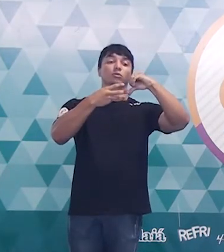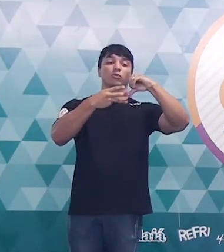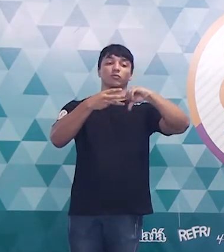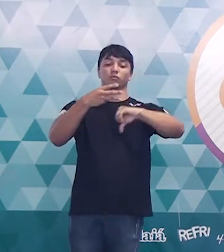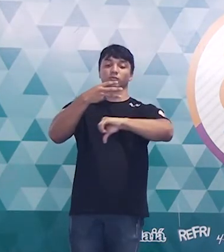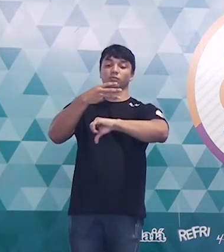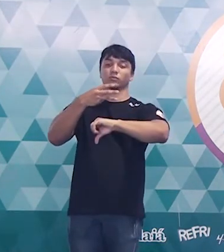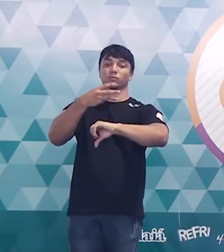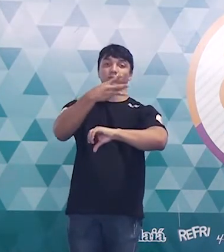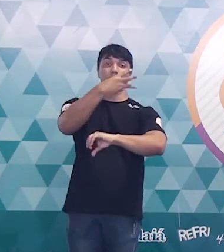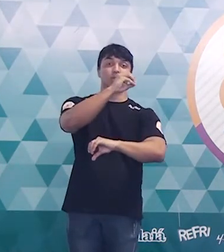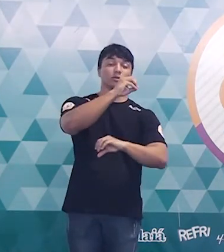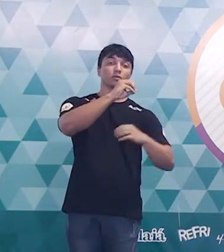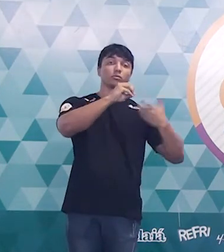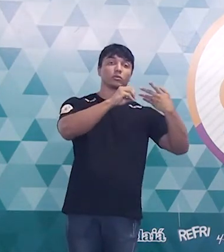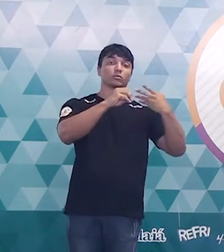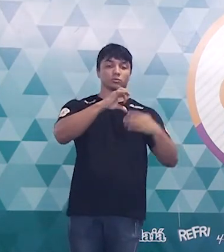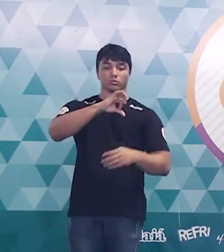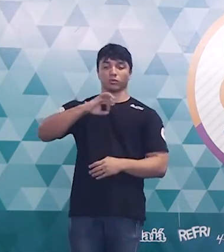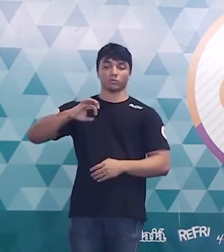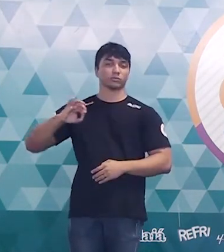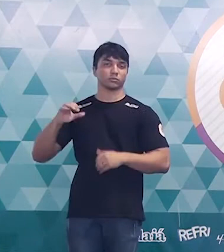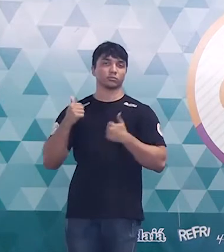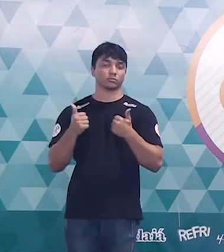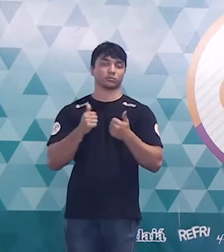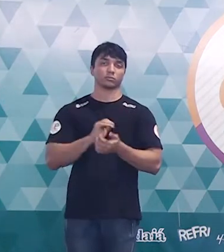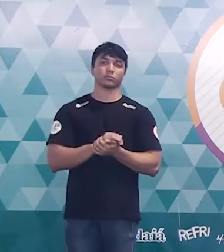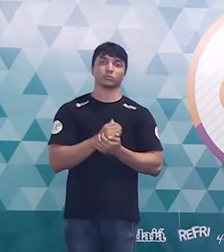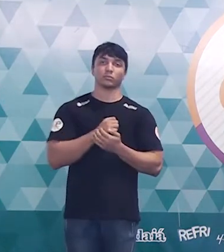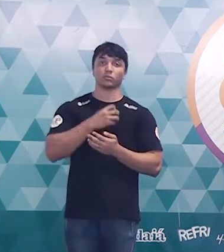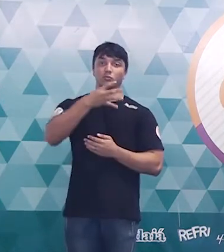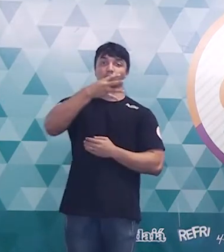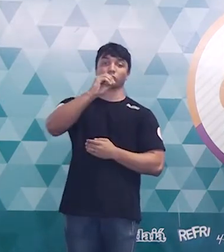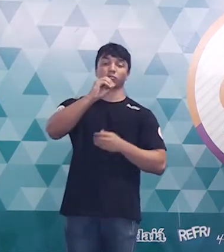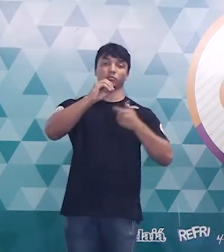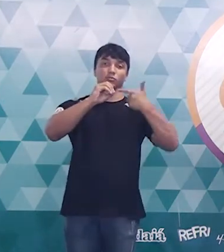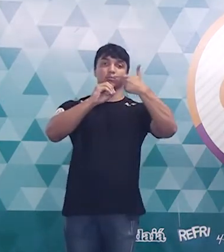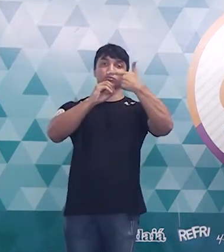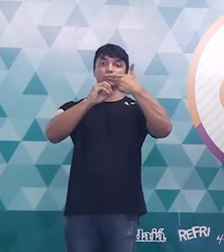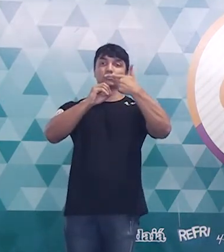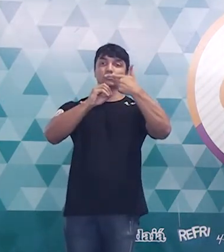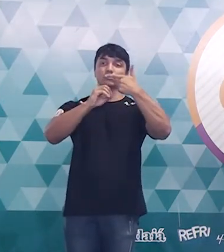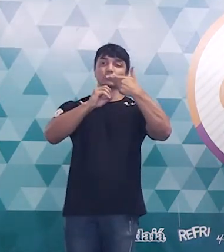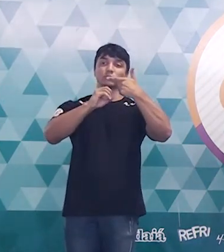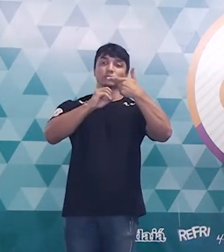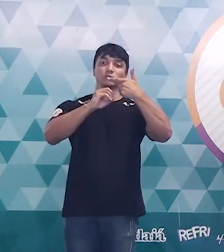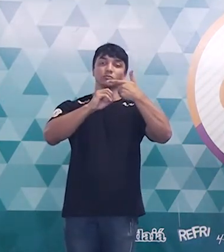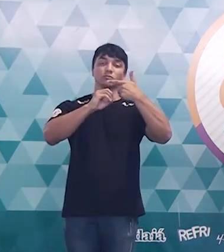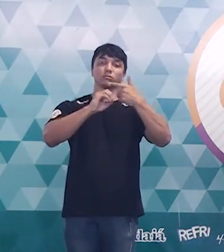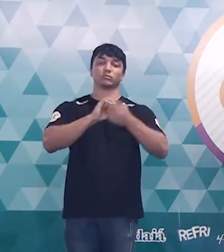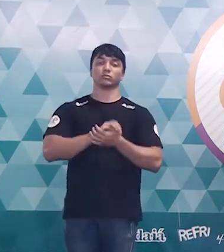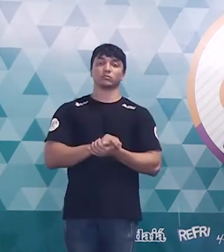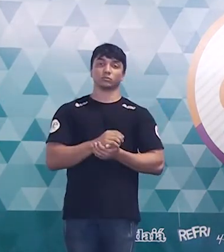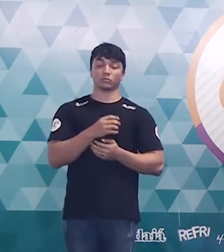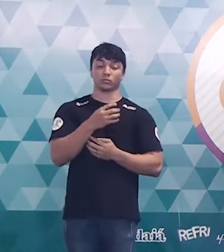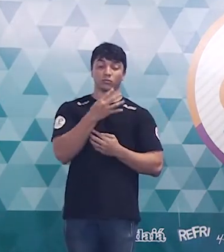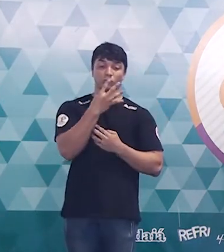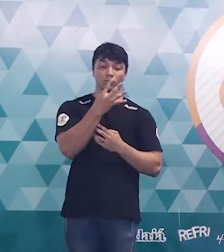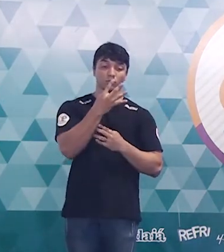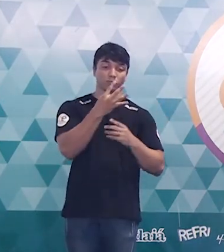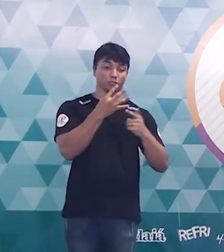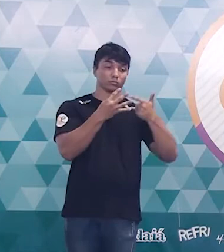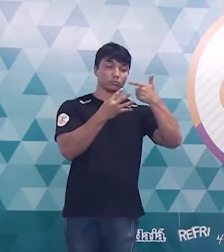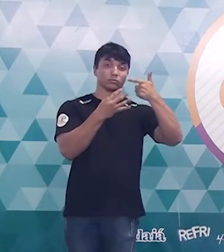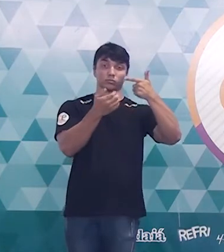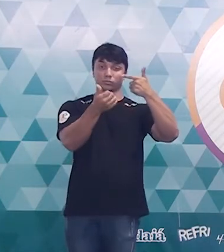9. Então 30 ao quadrado é 900. Quanto é que é 40 ao quadrado? 4 ao